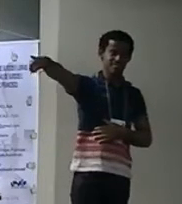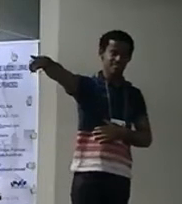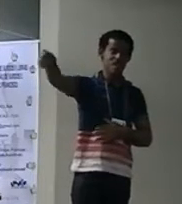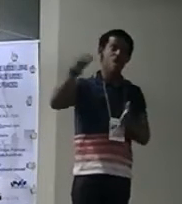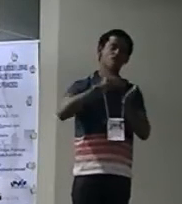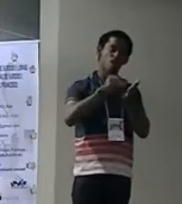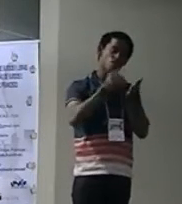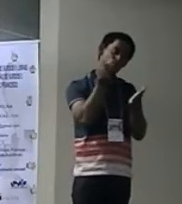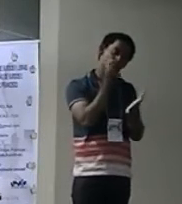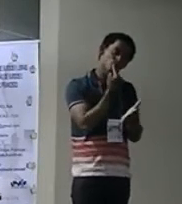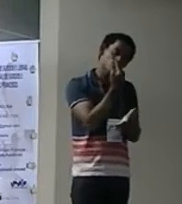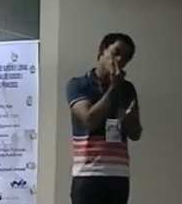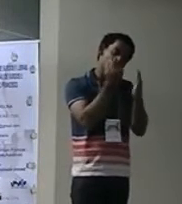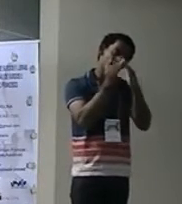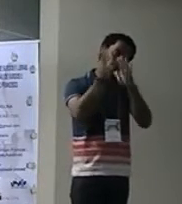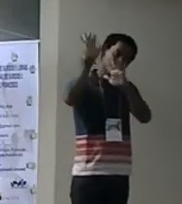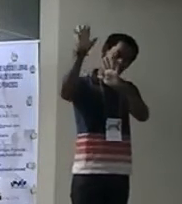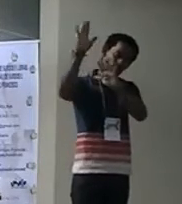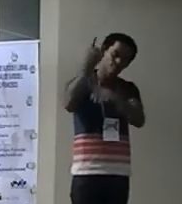a irmã dele.